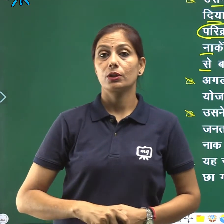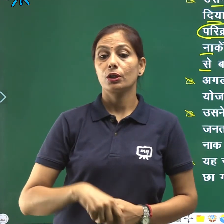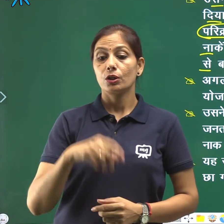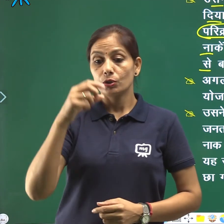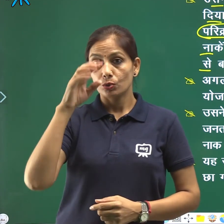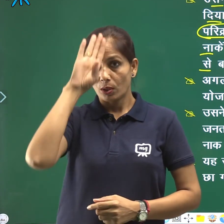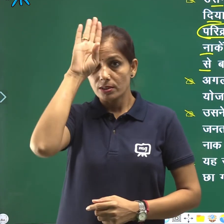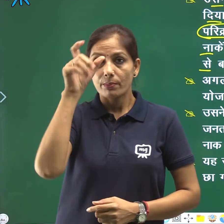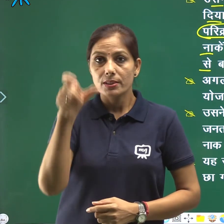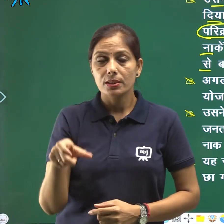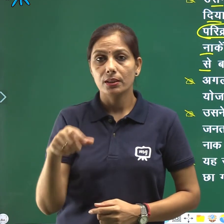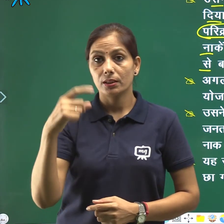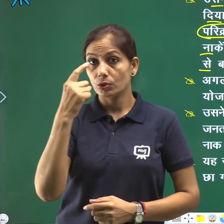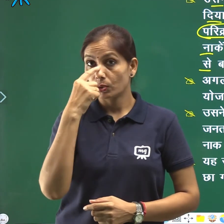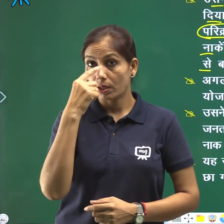से